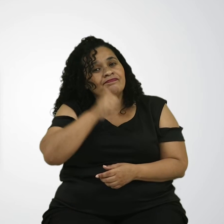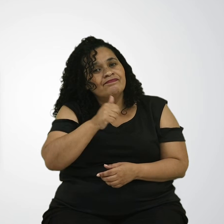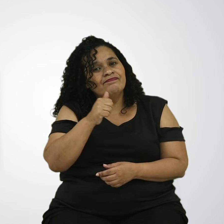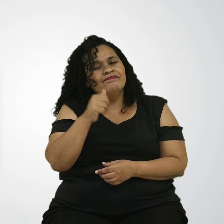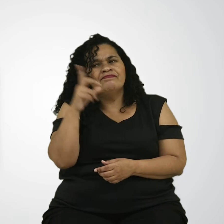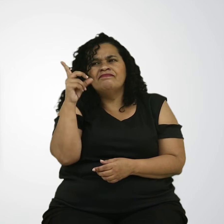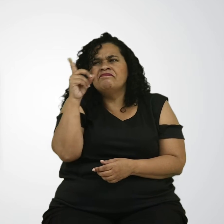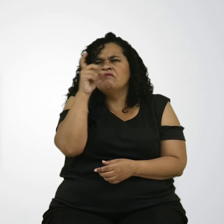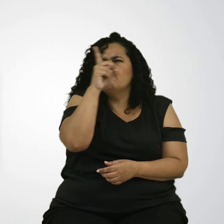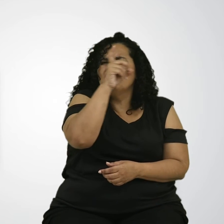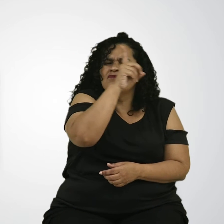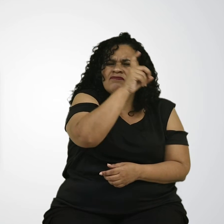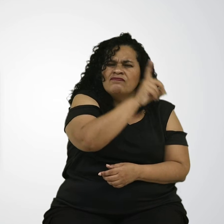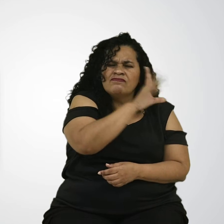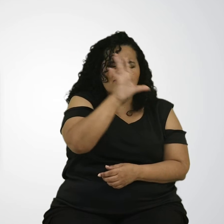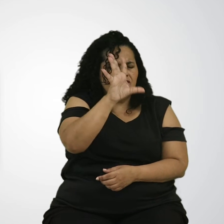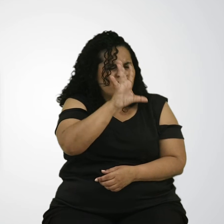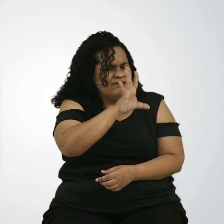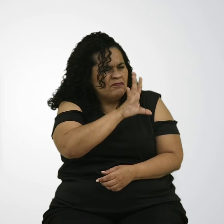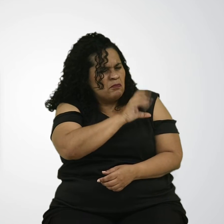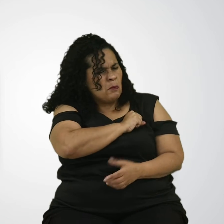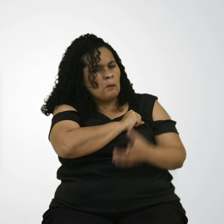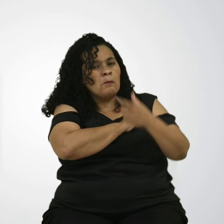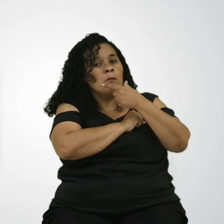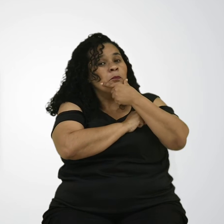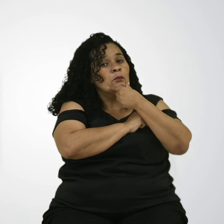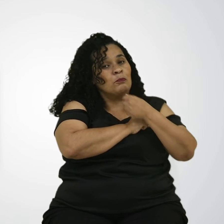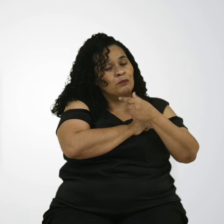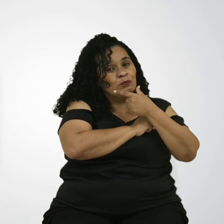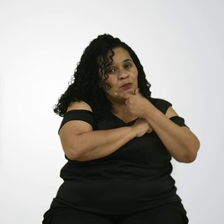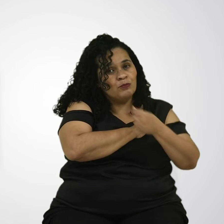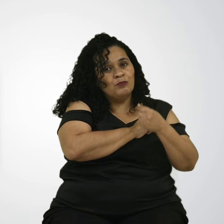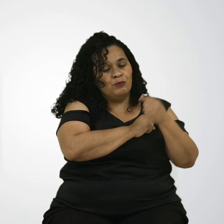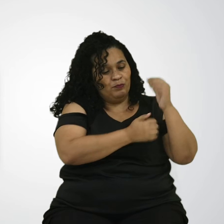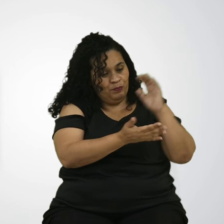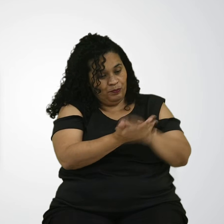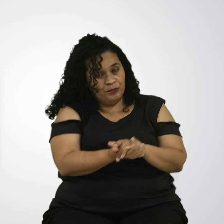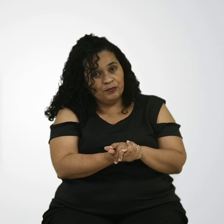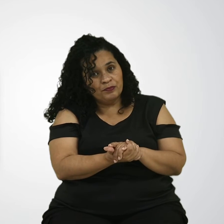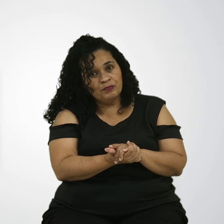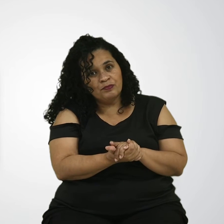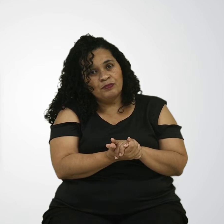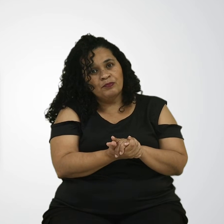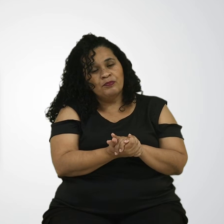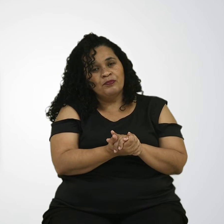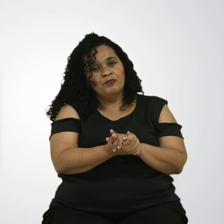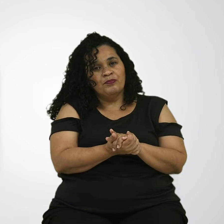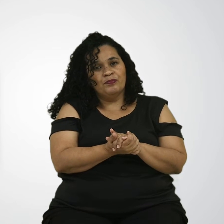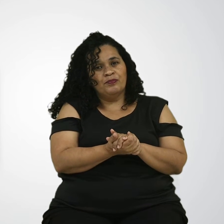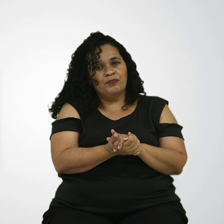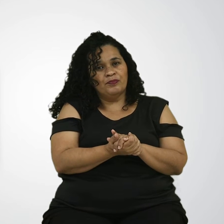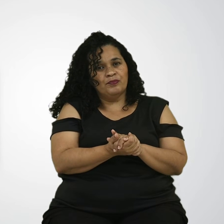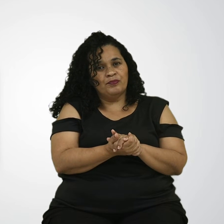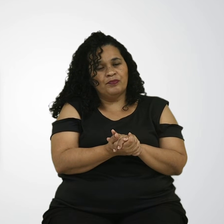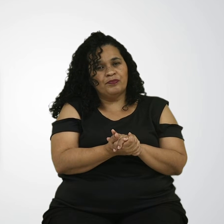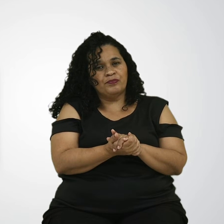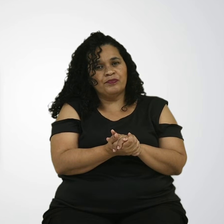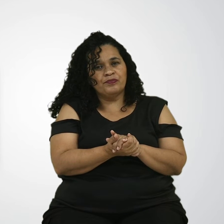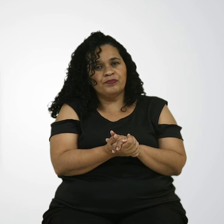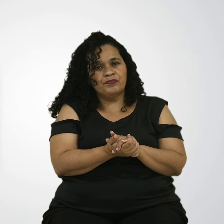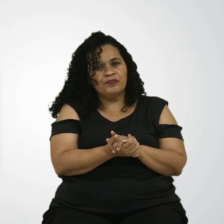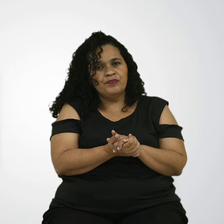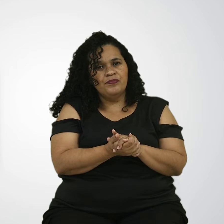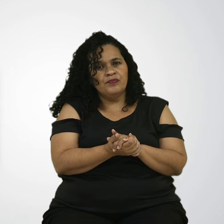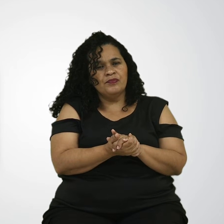dificuldade de amar um homem, de amar o seu marido, se esse marido, de se sujeitar a